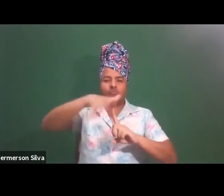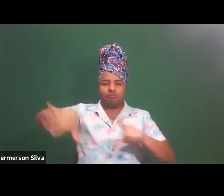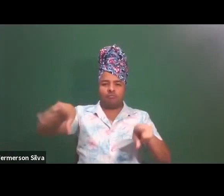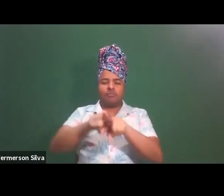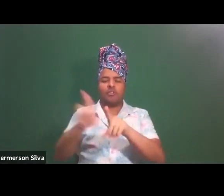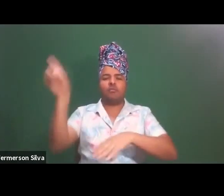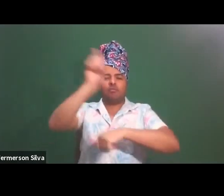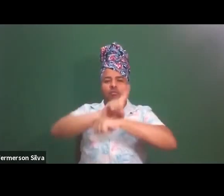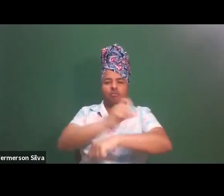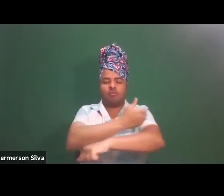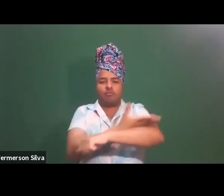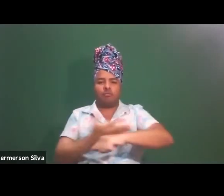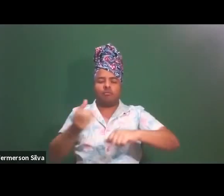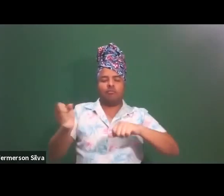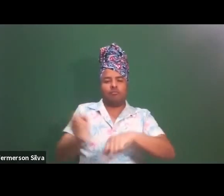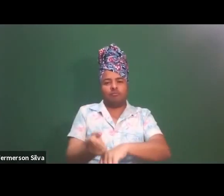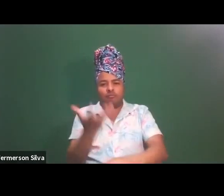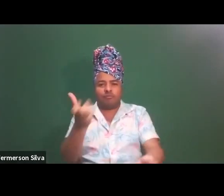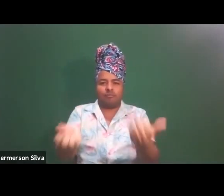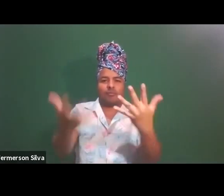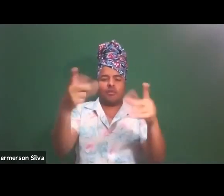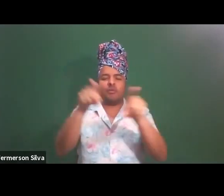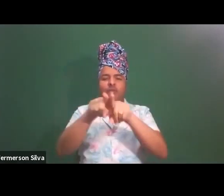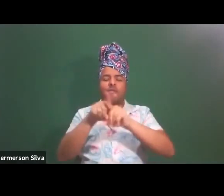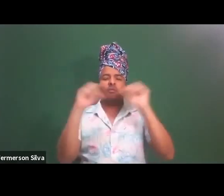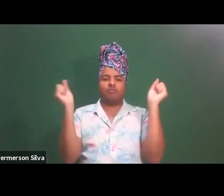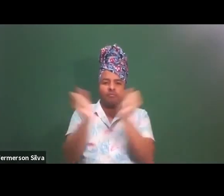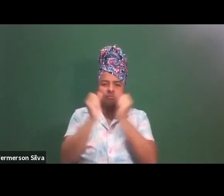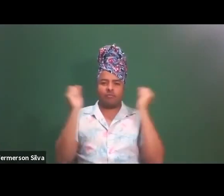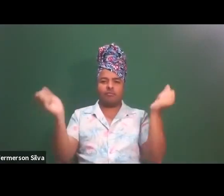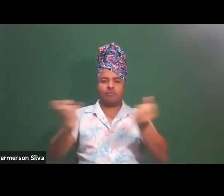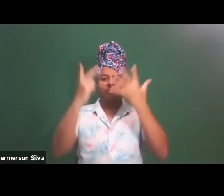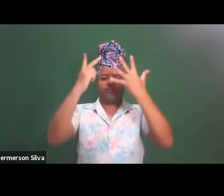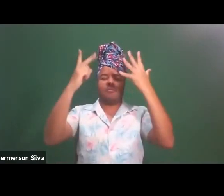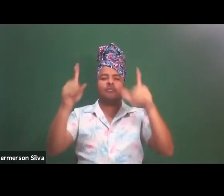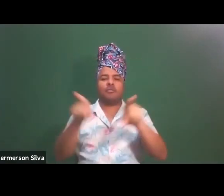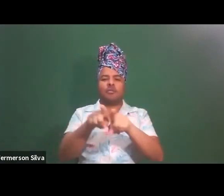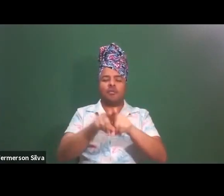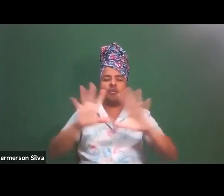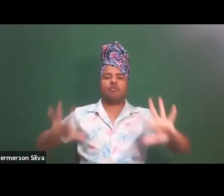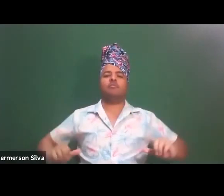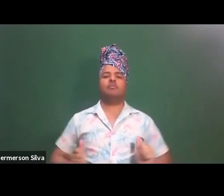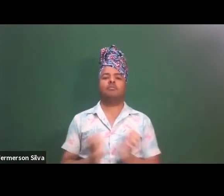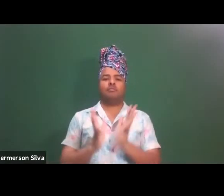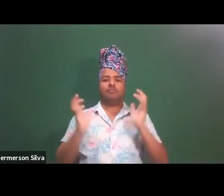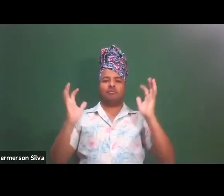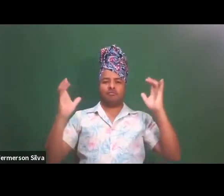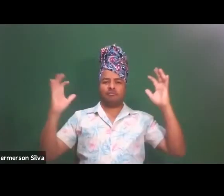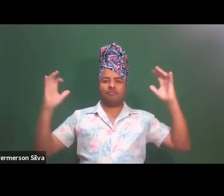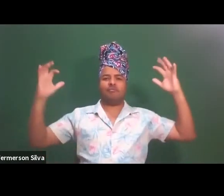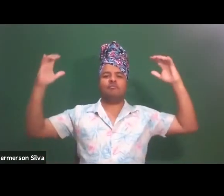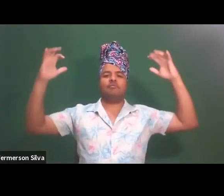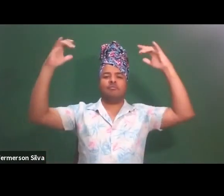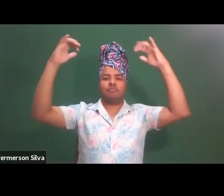Obatalá, como Yansan, como o tempo, para que traga